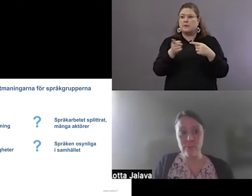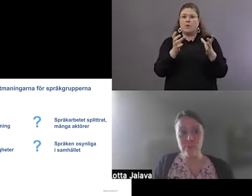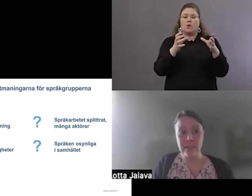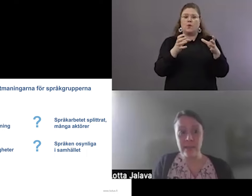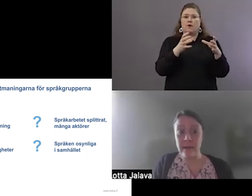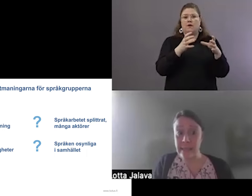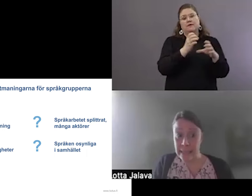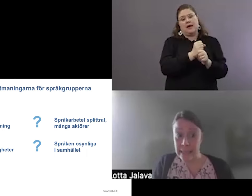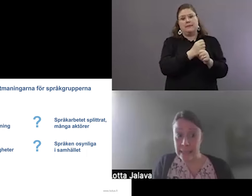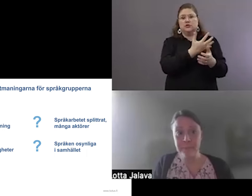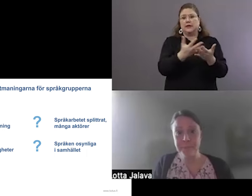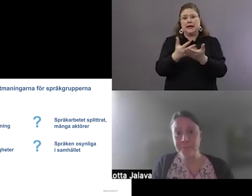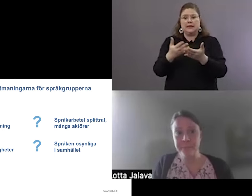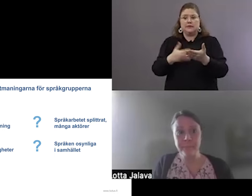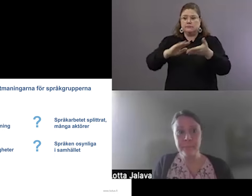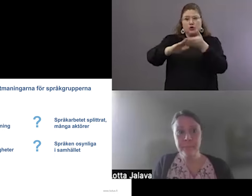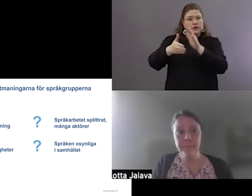vähemmistökieliryhmien keskuudessakaan tiedetä.